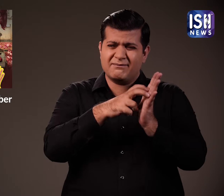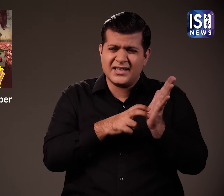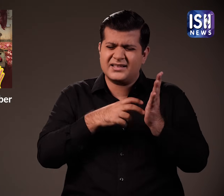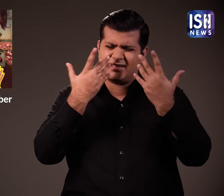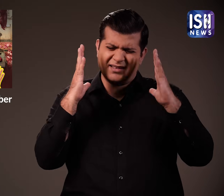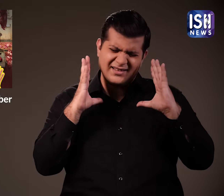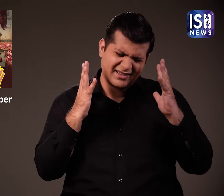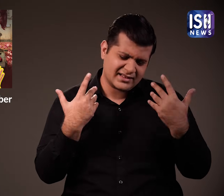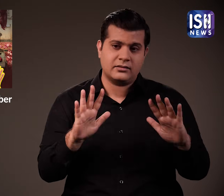खात्यस्तान बन दे